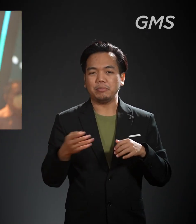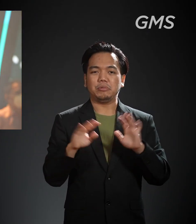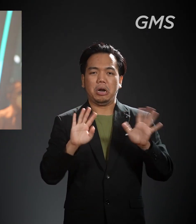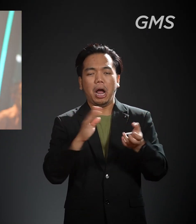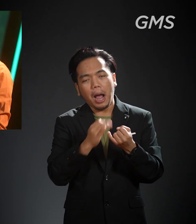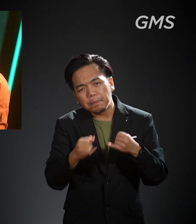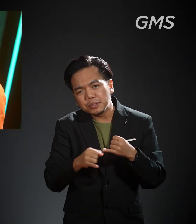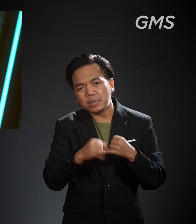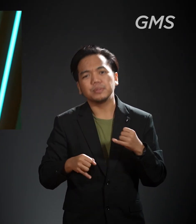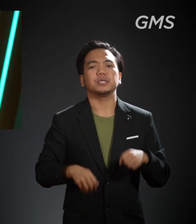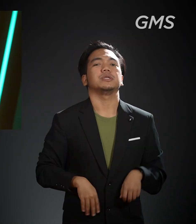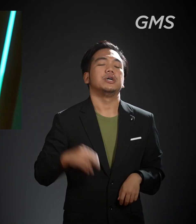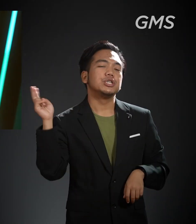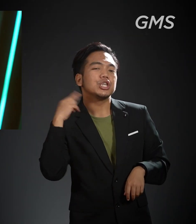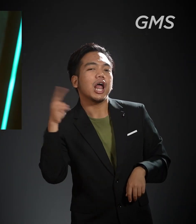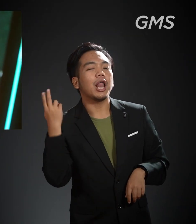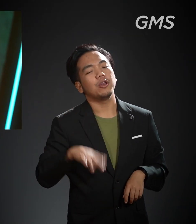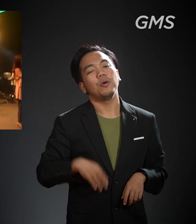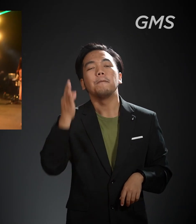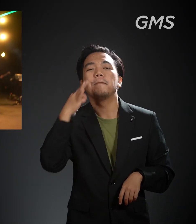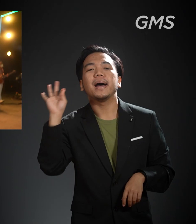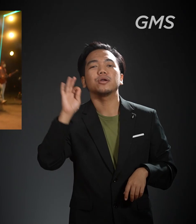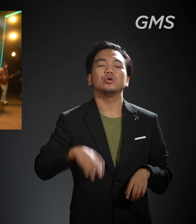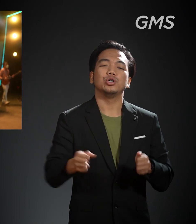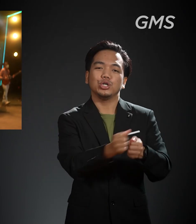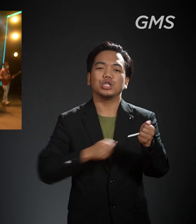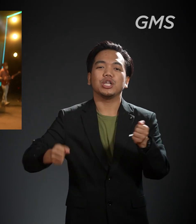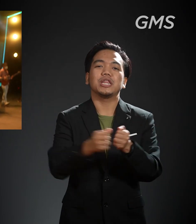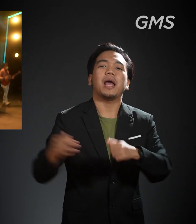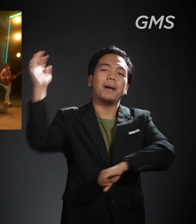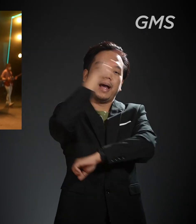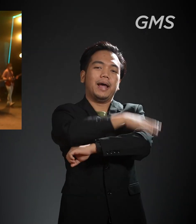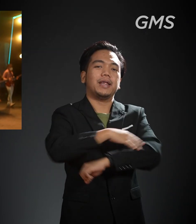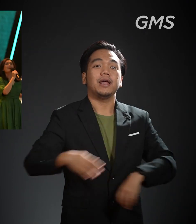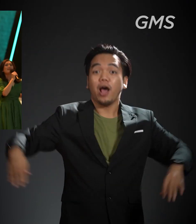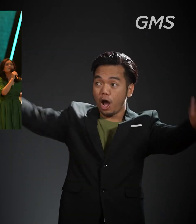berkesudah, selalu baru setiap pagi.